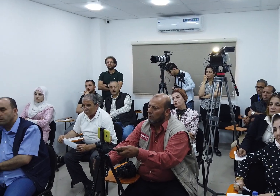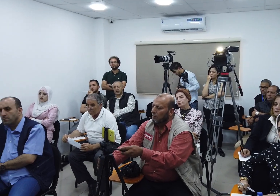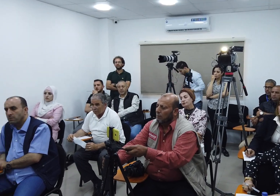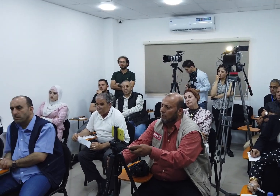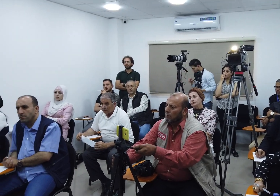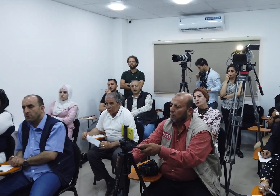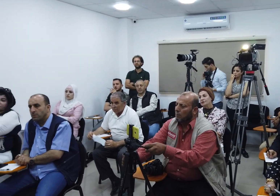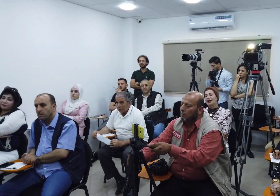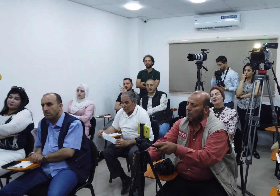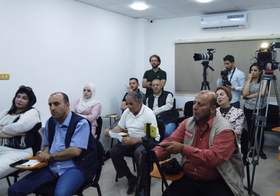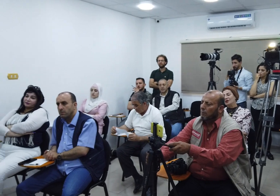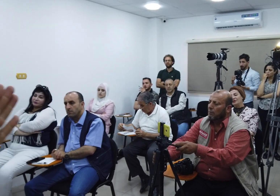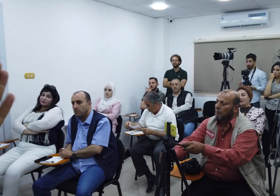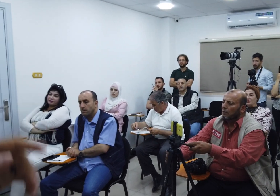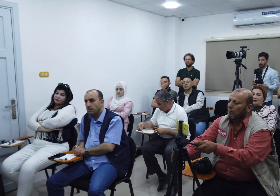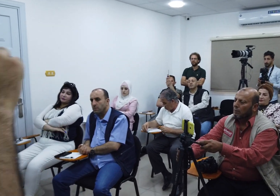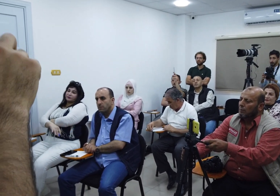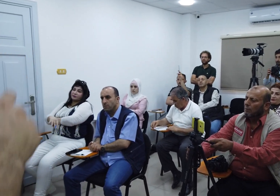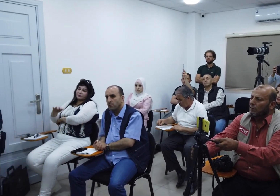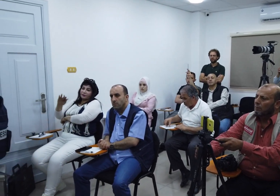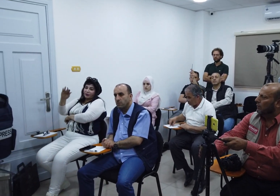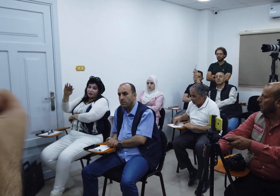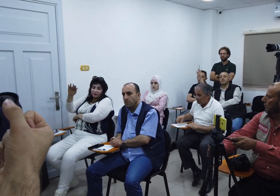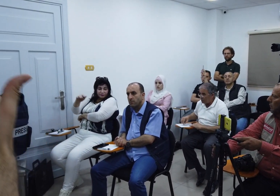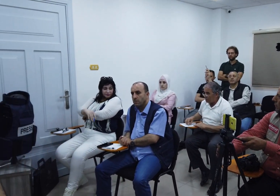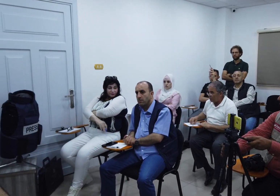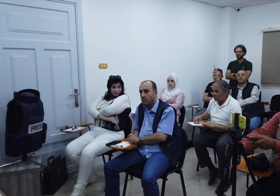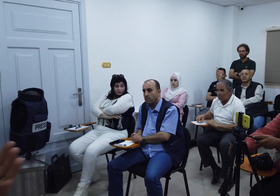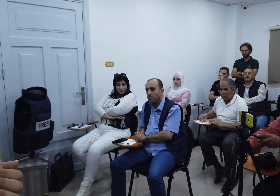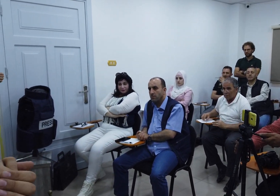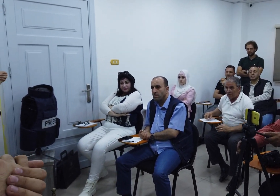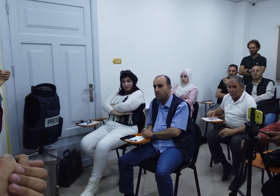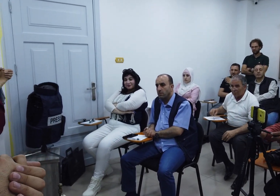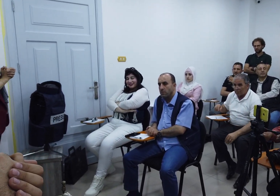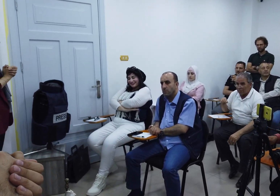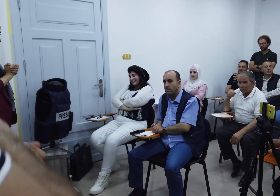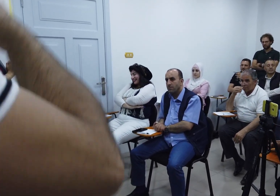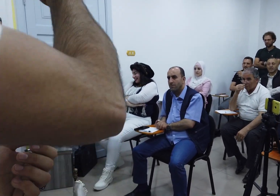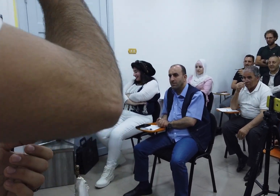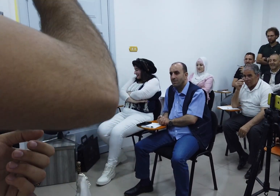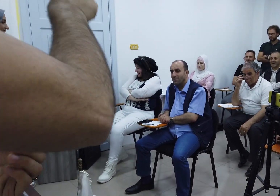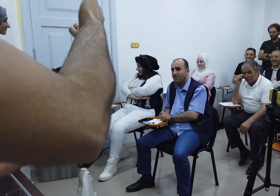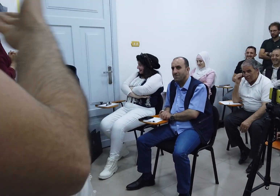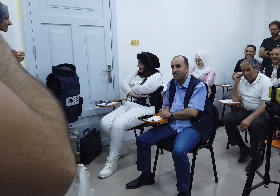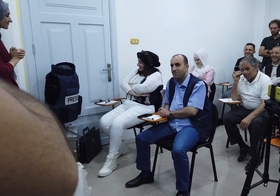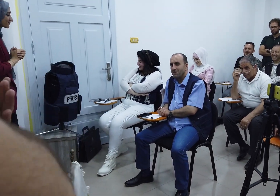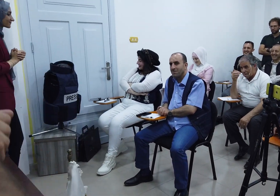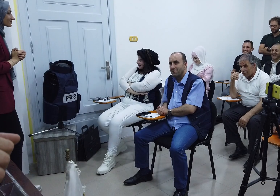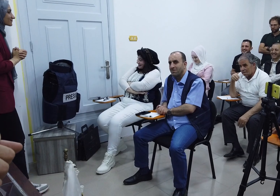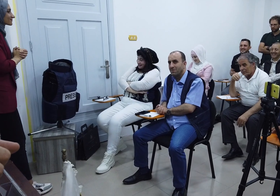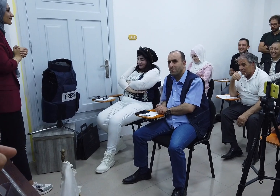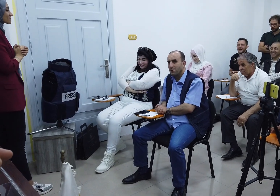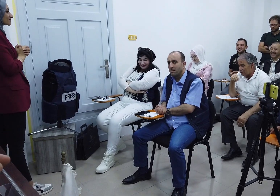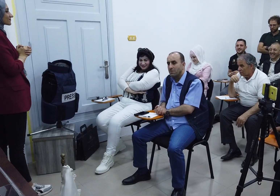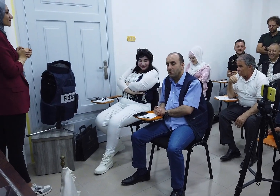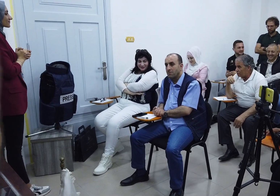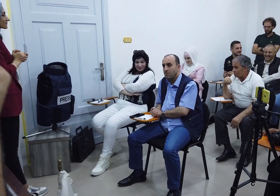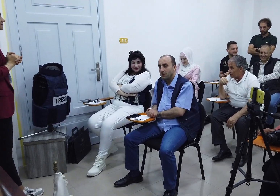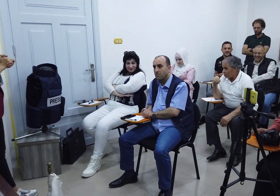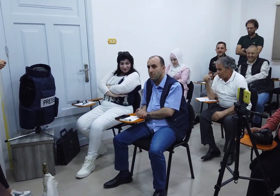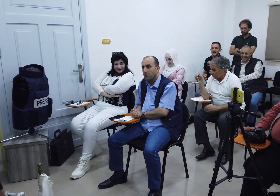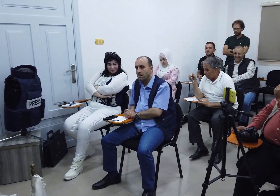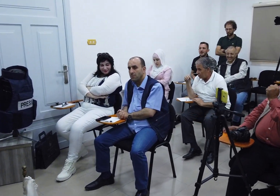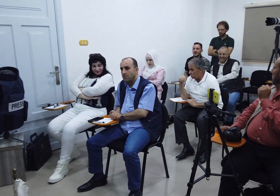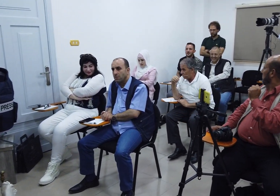حكومية أو قطاع عام أو خاص عم بيشتغلوا على هذا الموضوع. الفيلم لازم يكون فيه لغة الإشارة، لأنه هذول الجماعة ما بنقدر إحنا